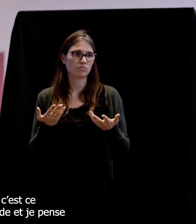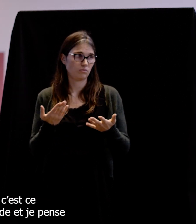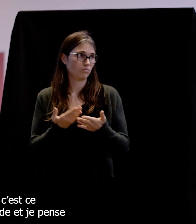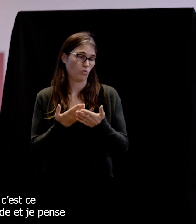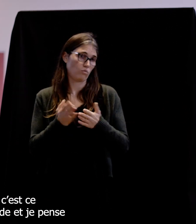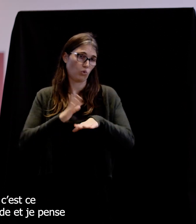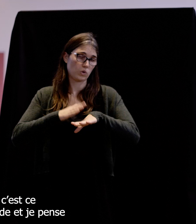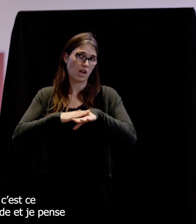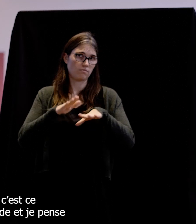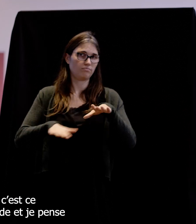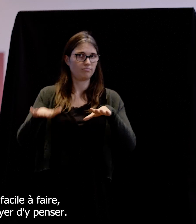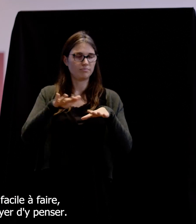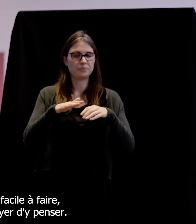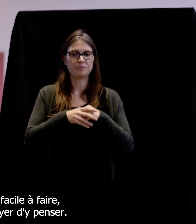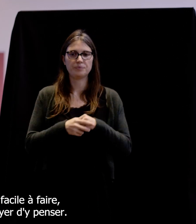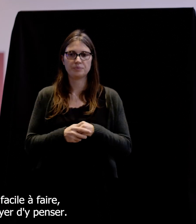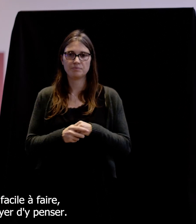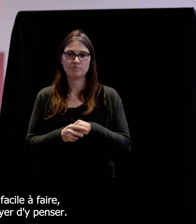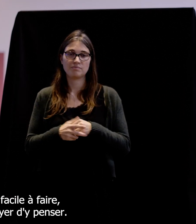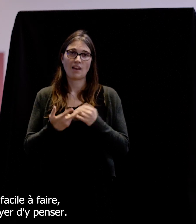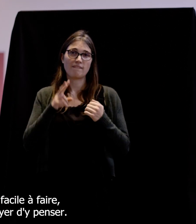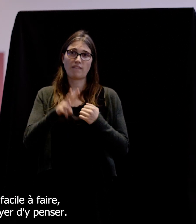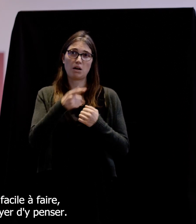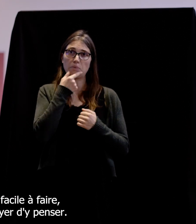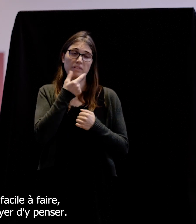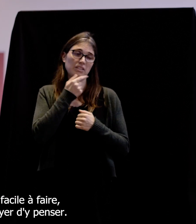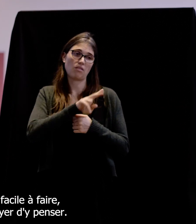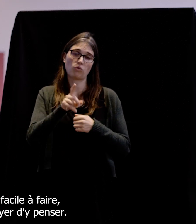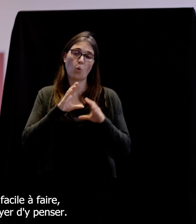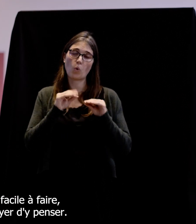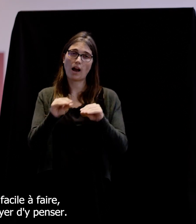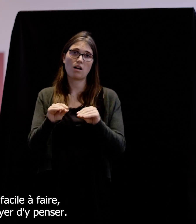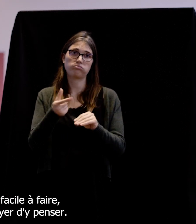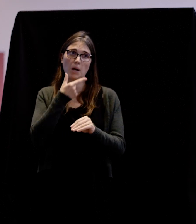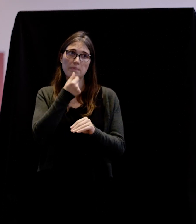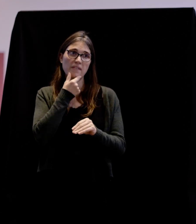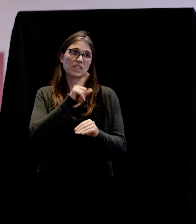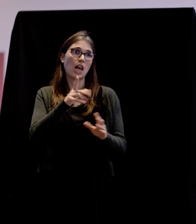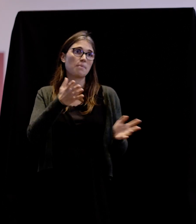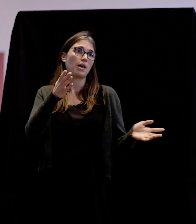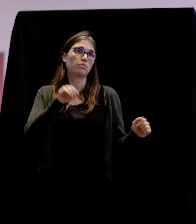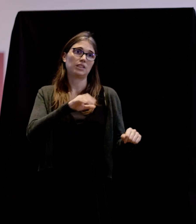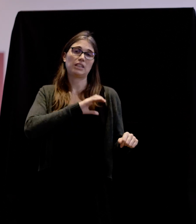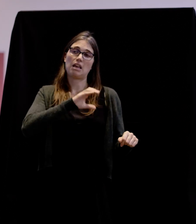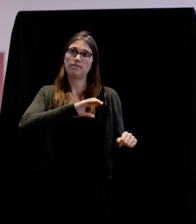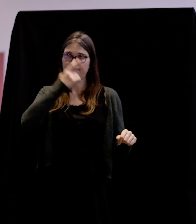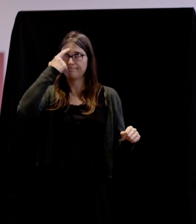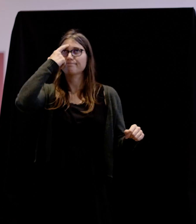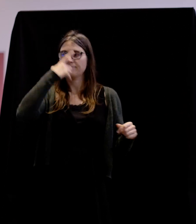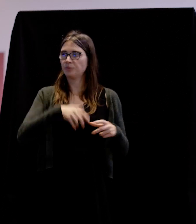qu'elle recommande et je pense que c'est pas facile à faire, mais on peut essayer d'y penser. Voilà.